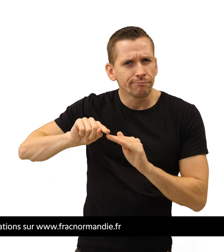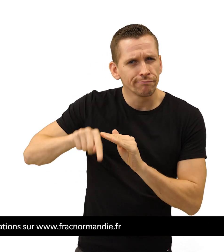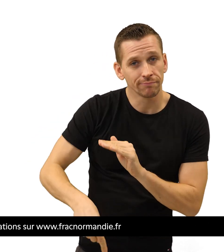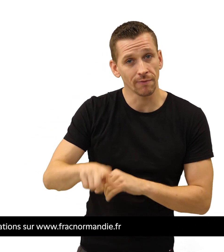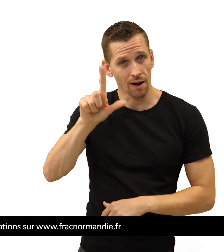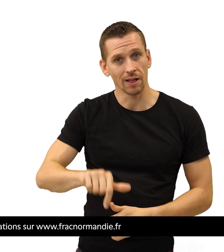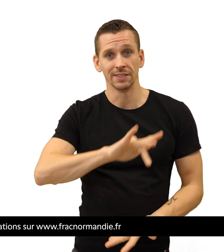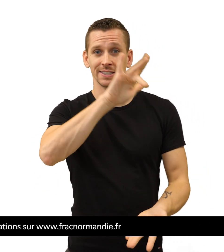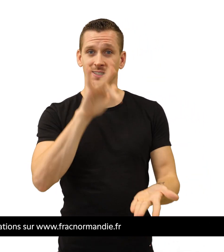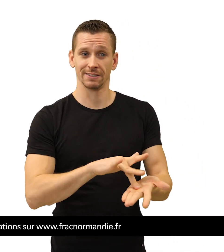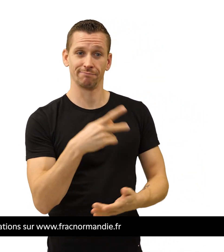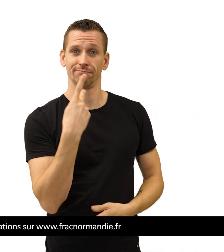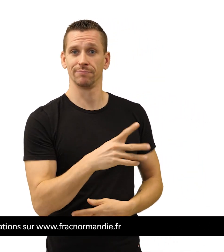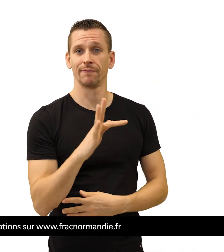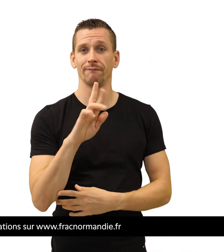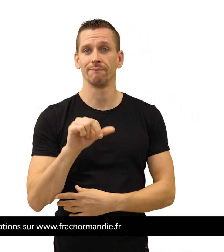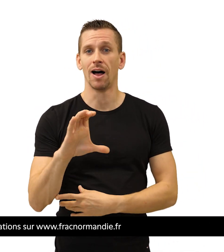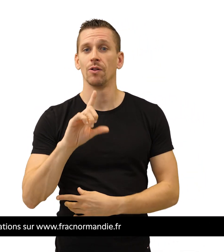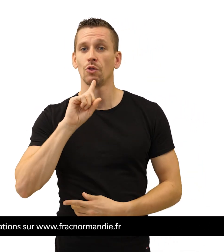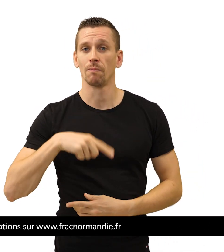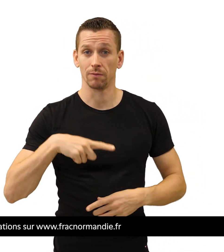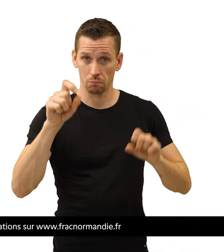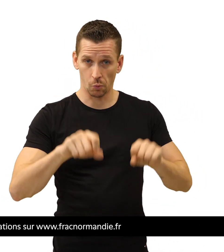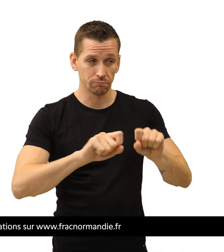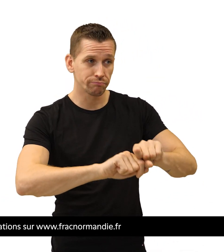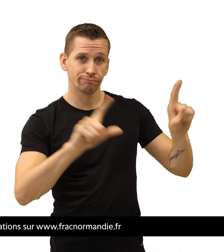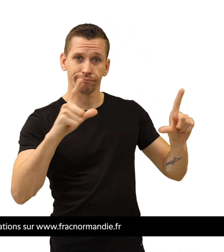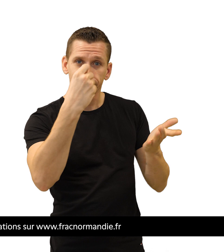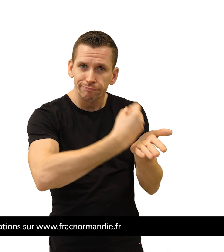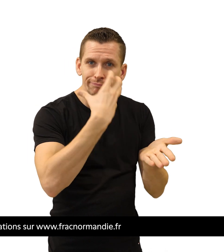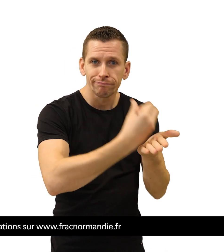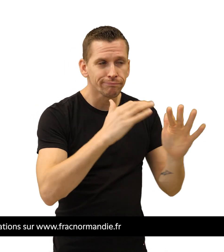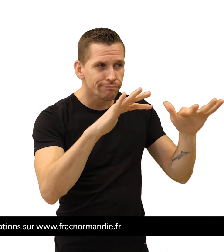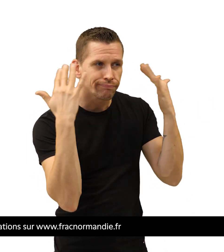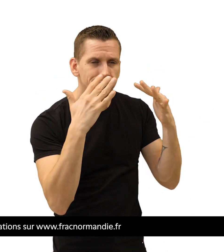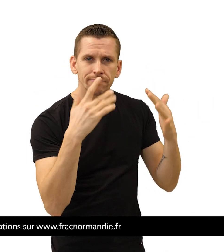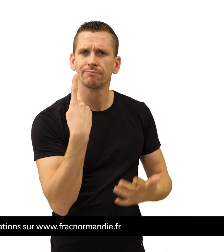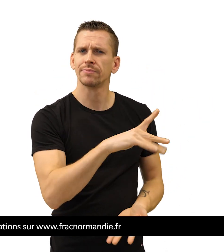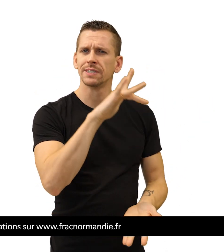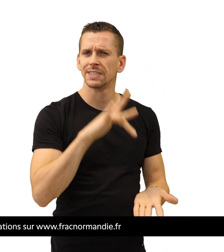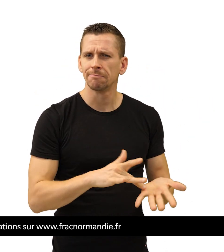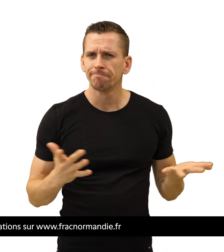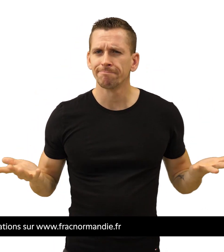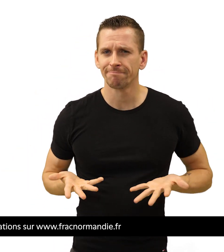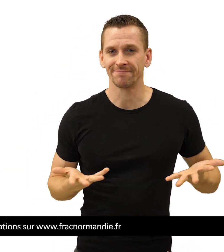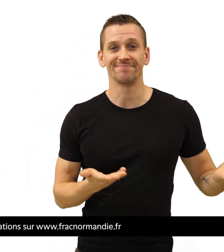Plus d'informations sur www.fracnormandie.fr.